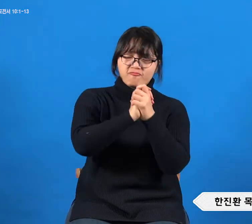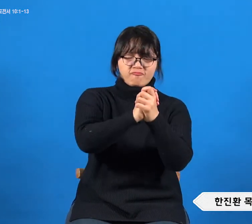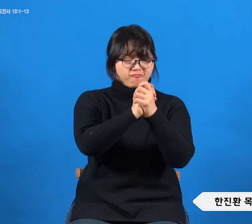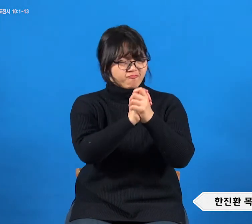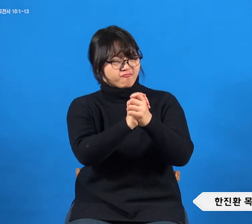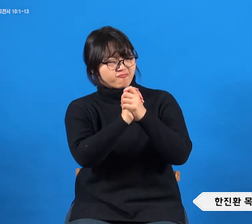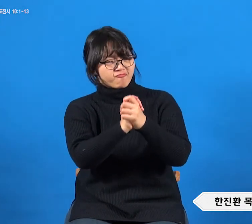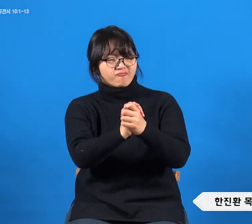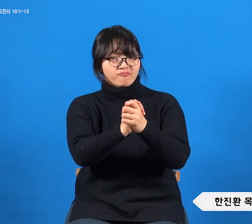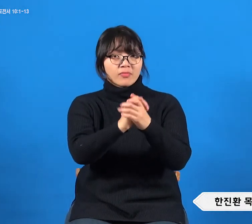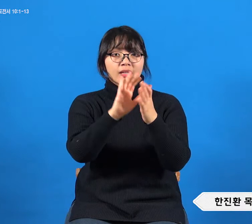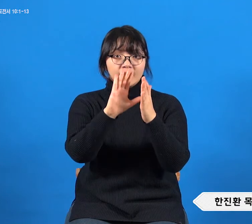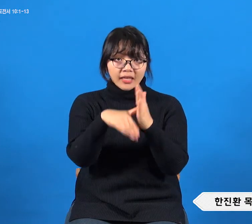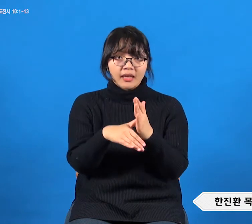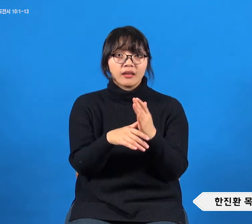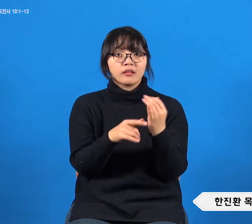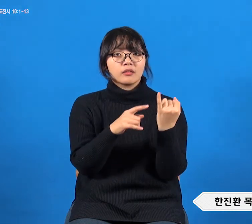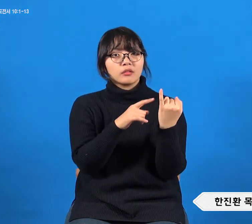마음속에서 머리핀